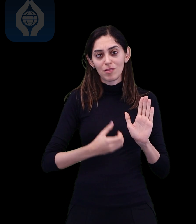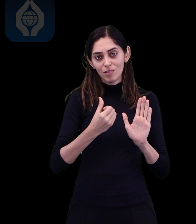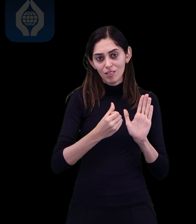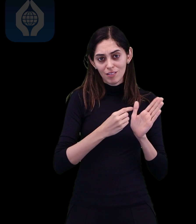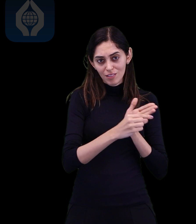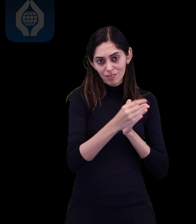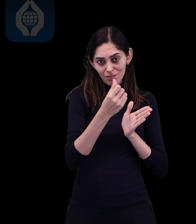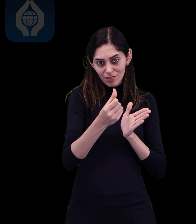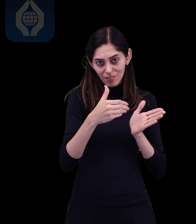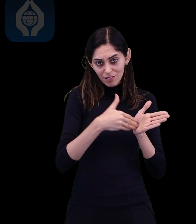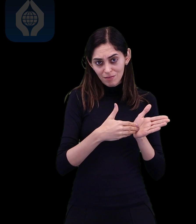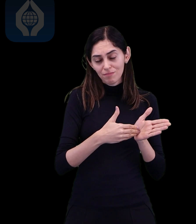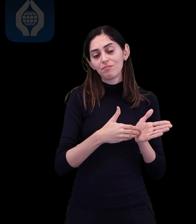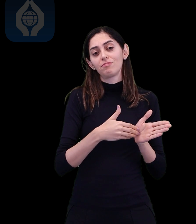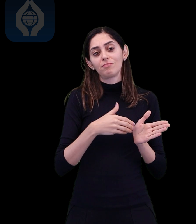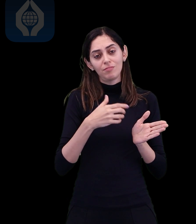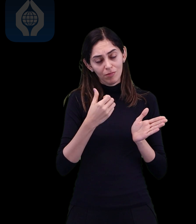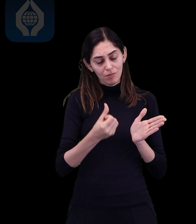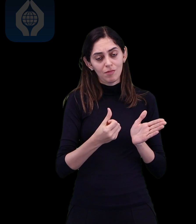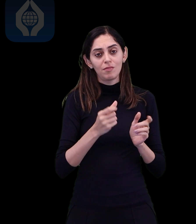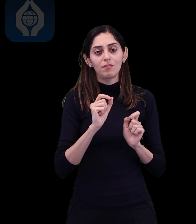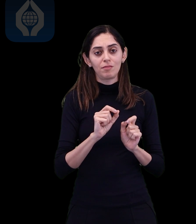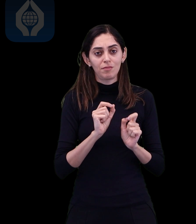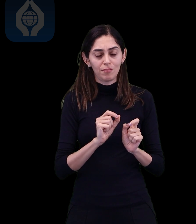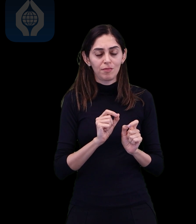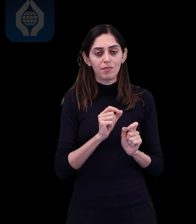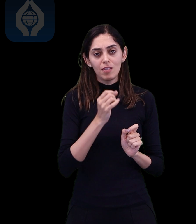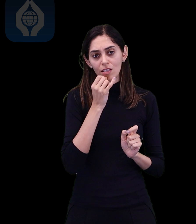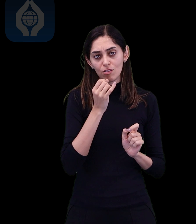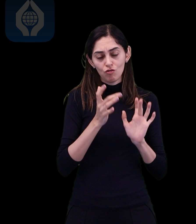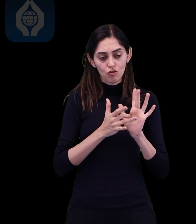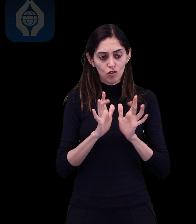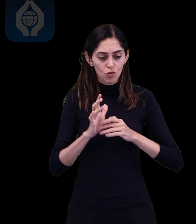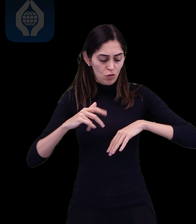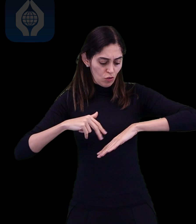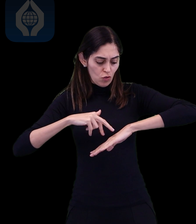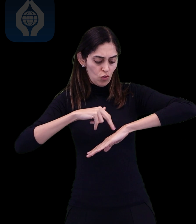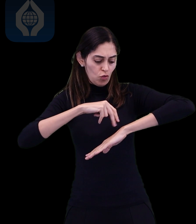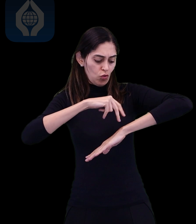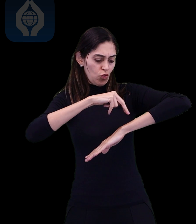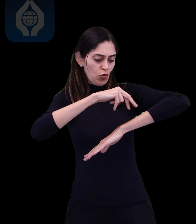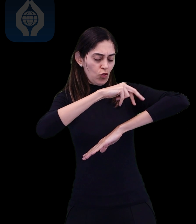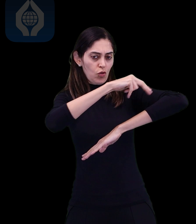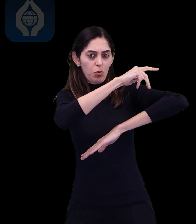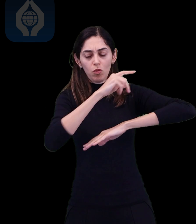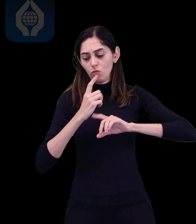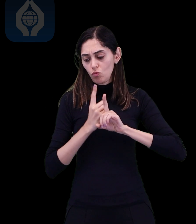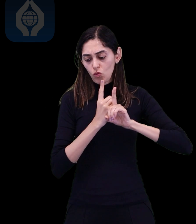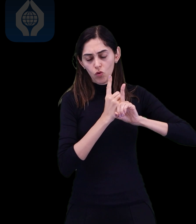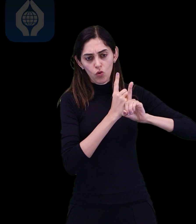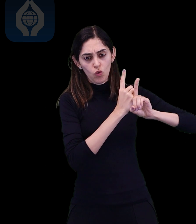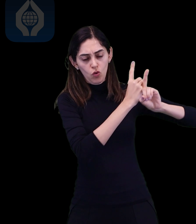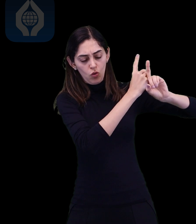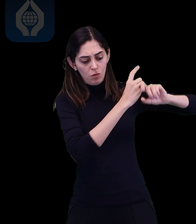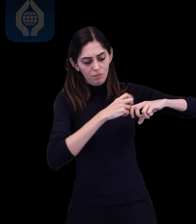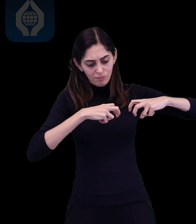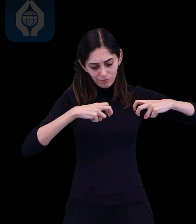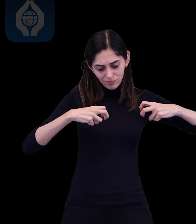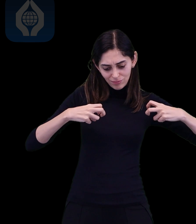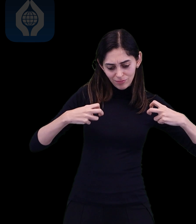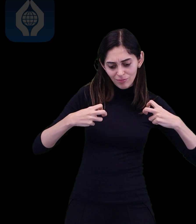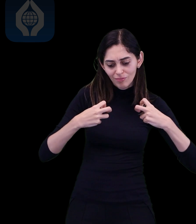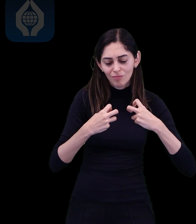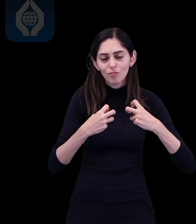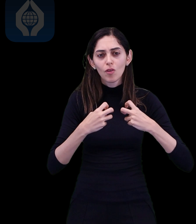que nos diz: então Jesus subiu o monte, sentou-se com seus discípulos. Estava próxima a Páscoa,